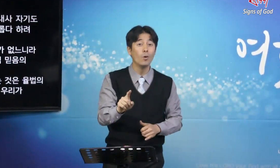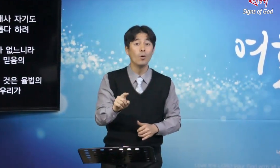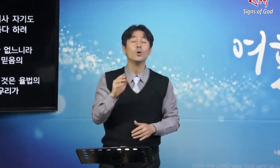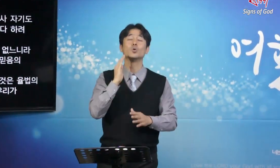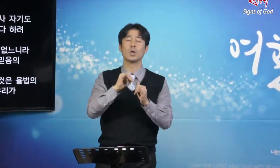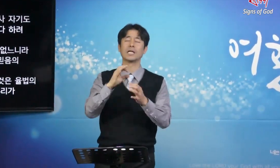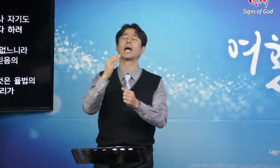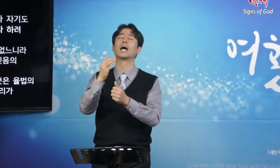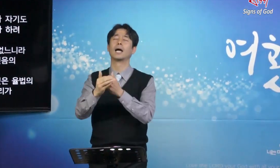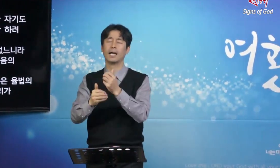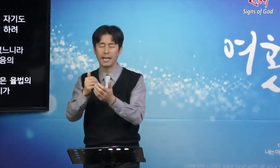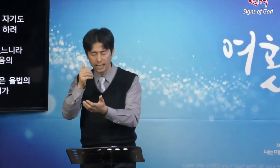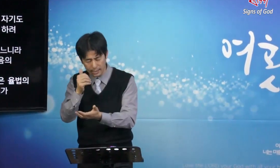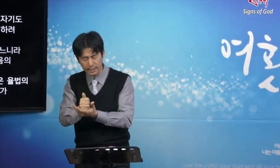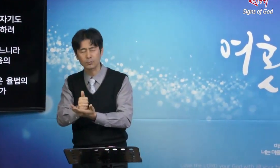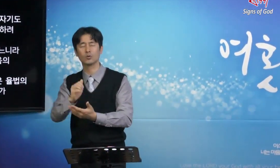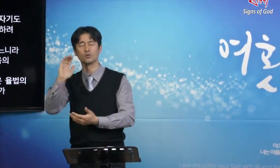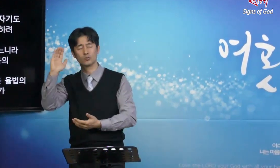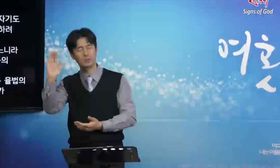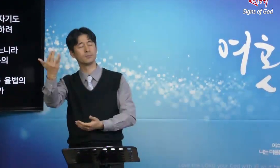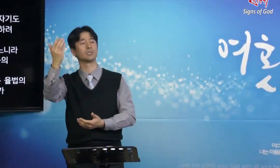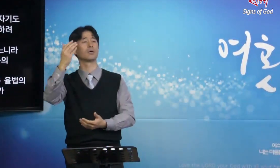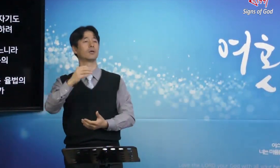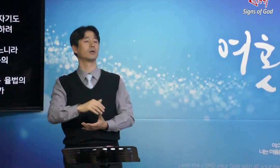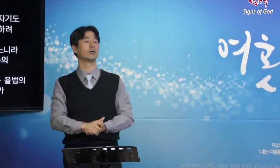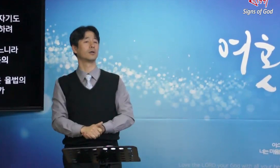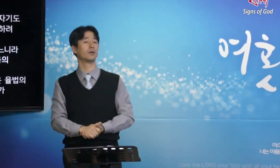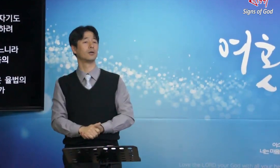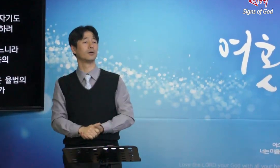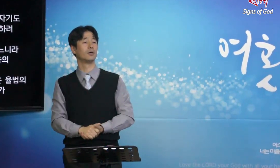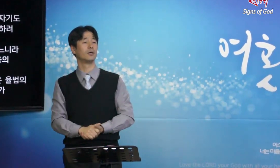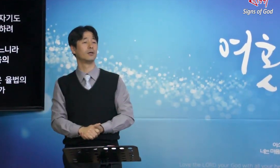더욱이 농인들의 하나님도 될 수 있는 것입니다.